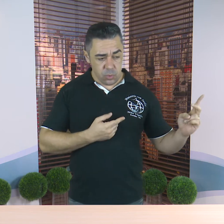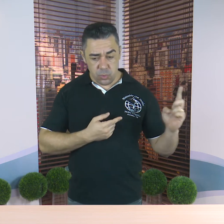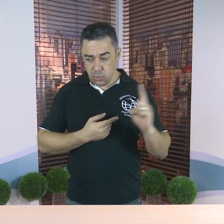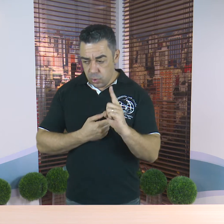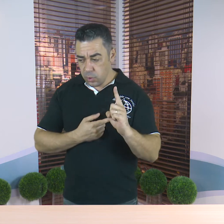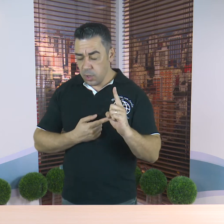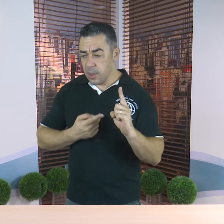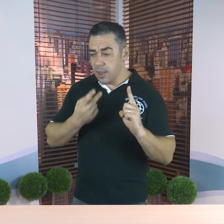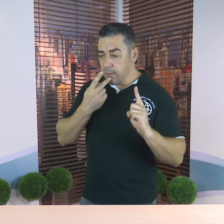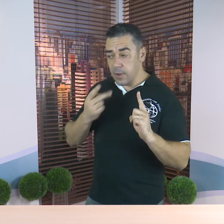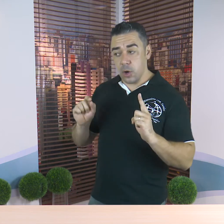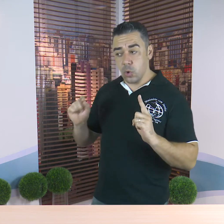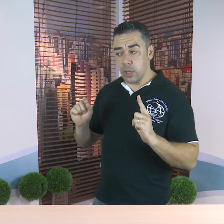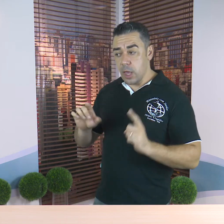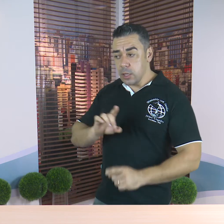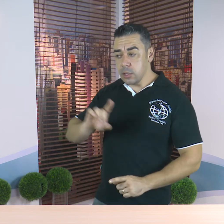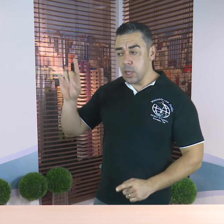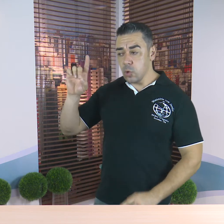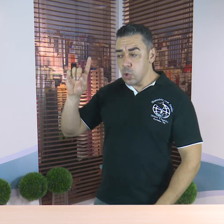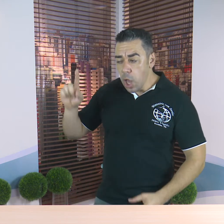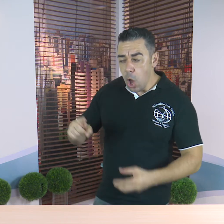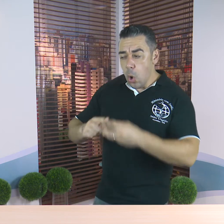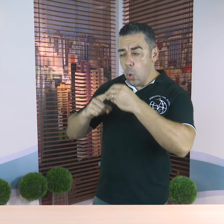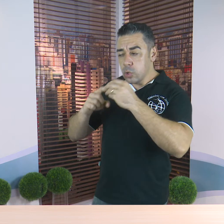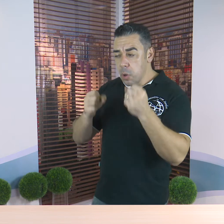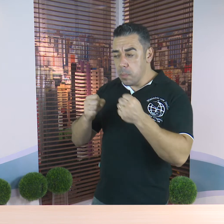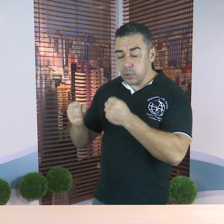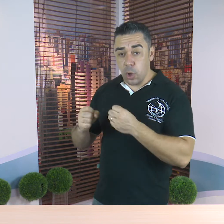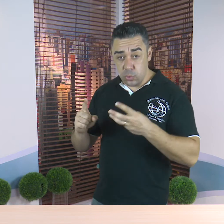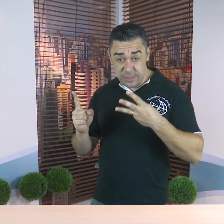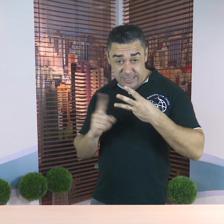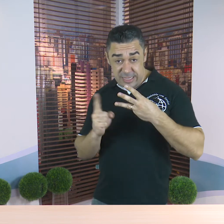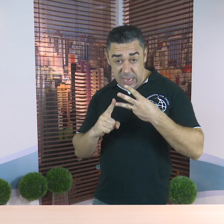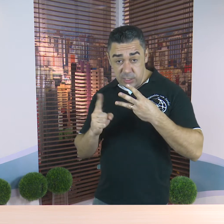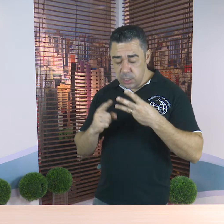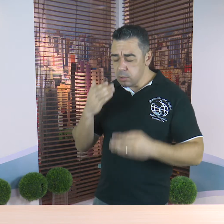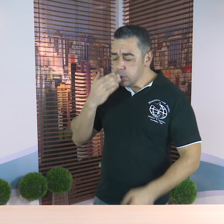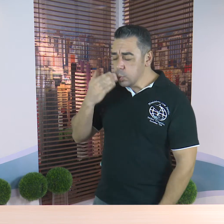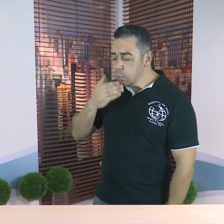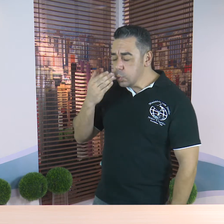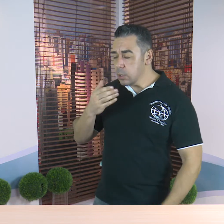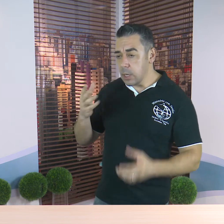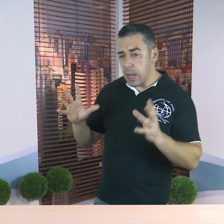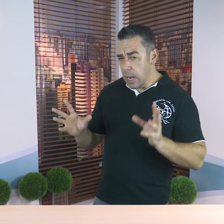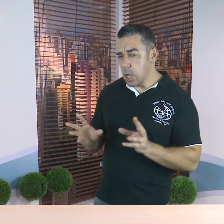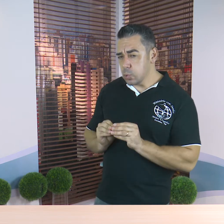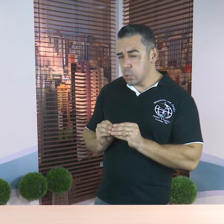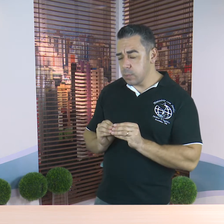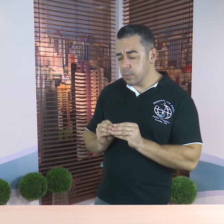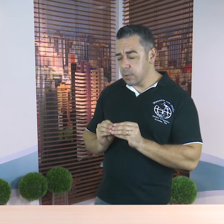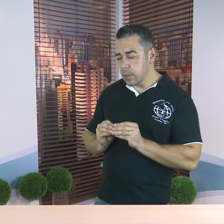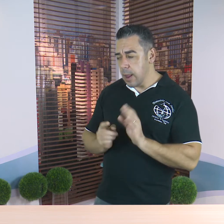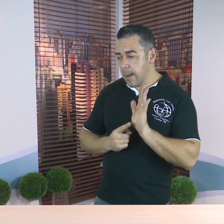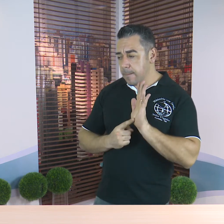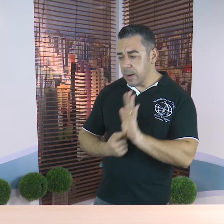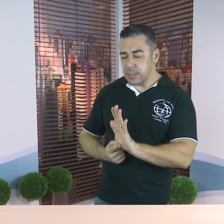da onipotência divina. O terceiro discurso dele é bem resumido e apresenta uma defesa